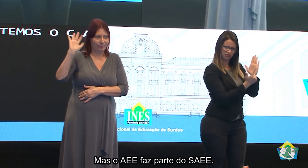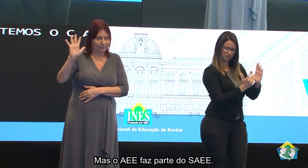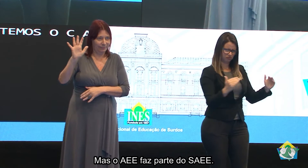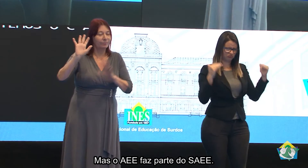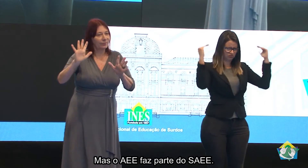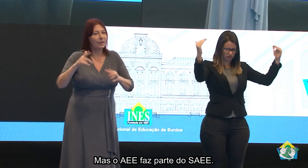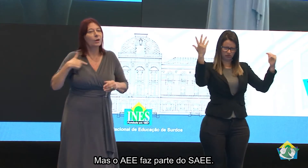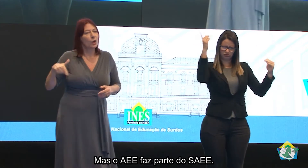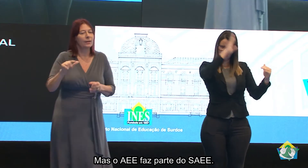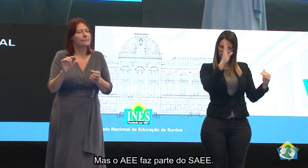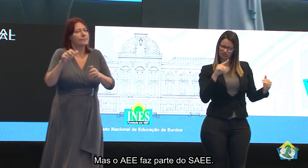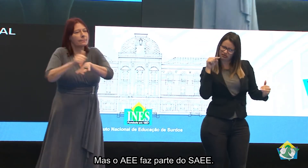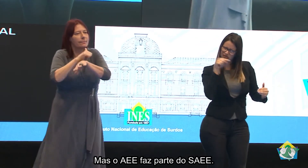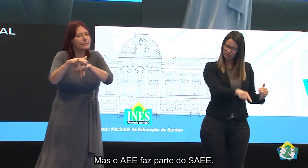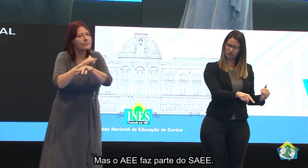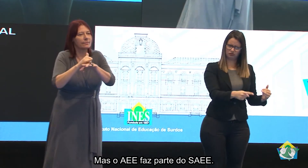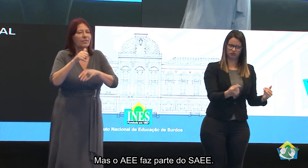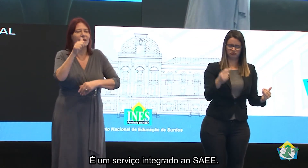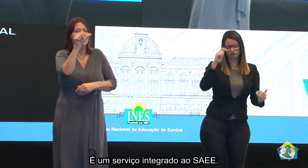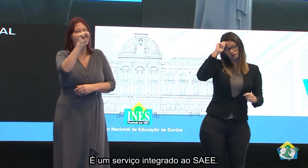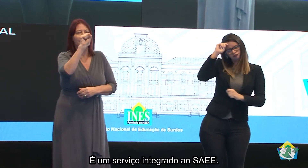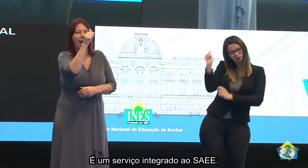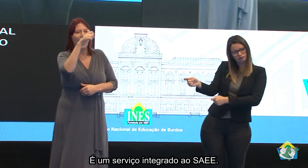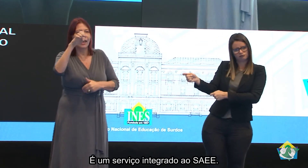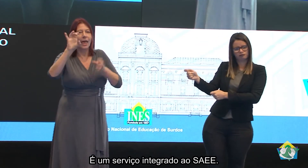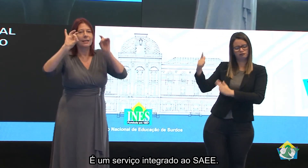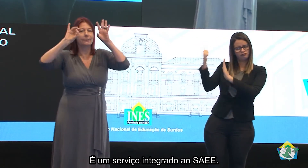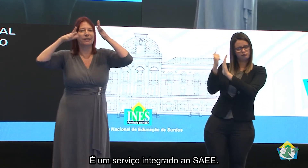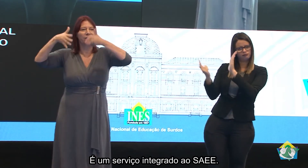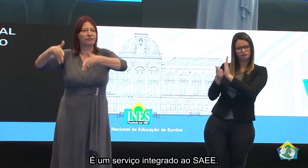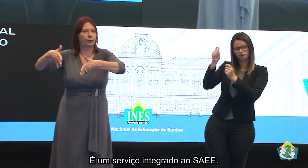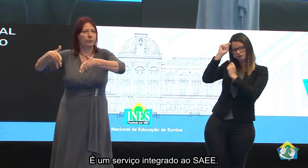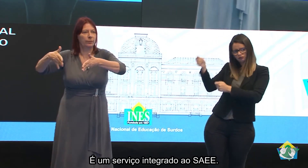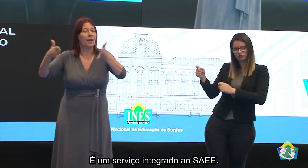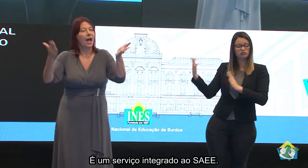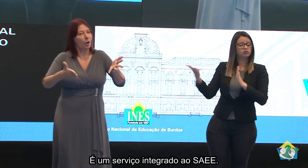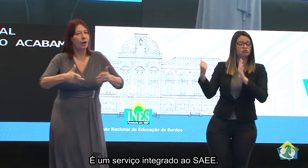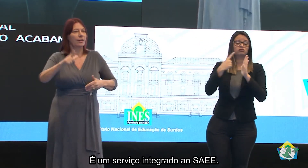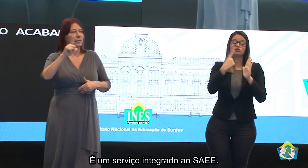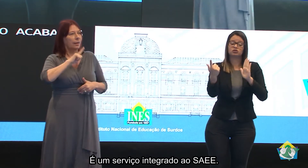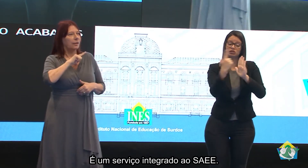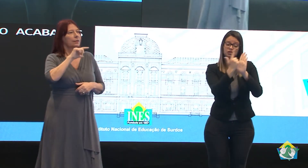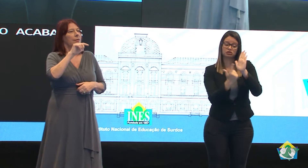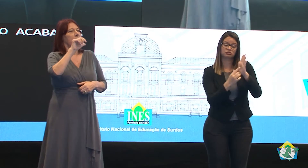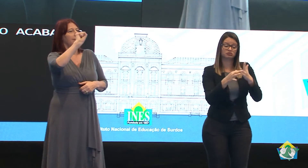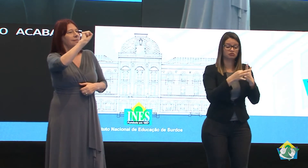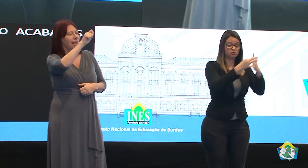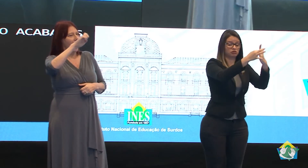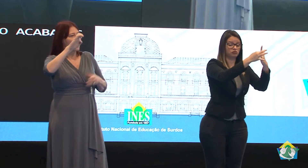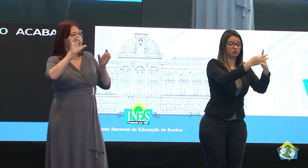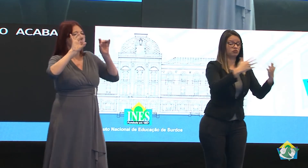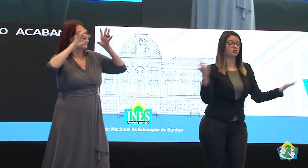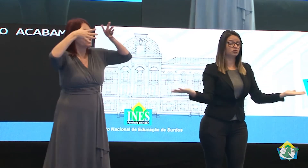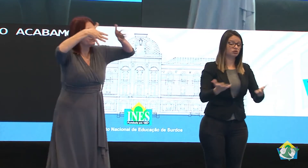AEE, ele faz parte do SAI, é um serviço integrado ao SAI.